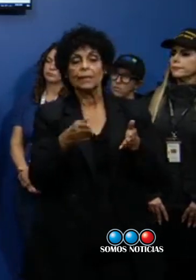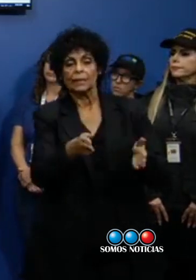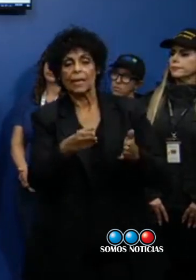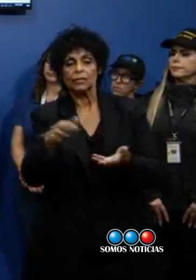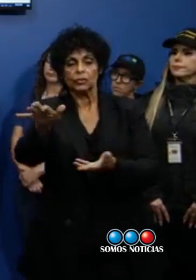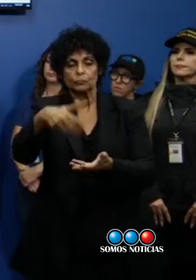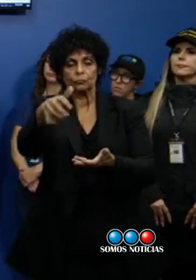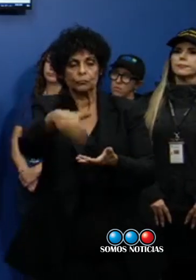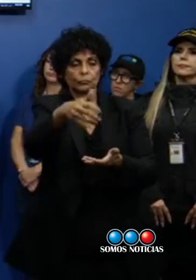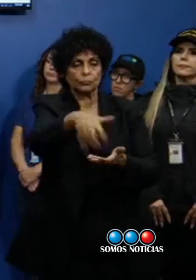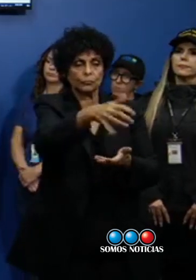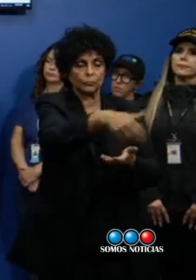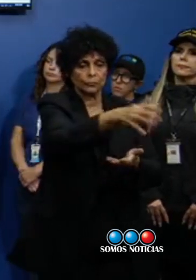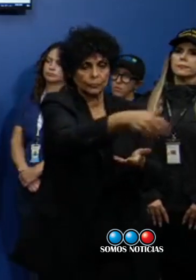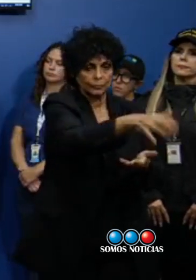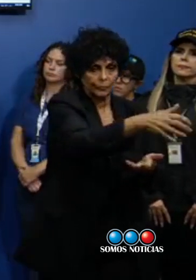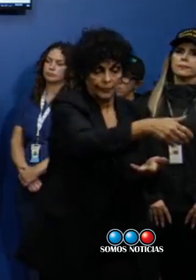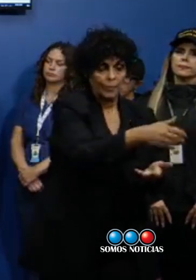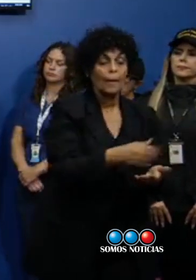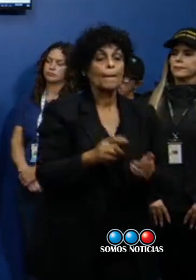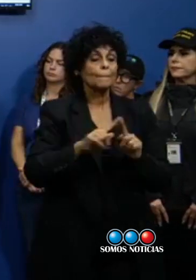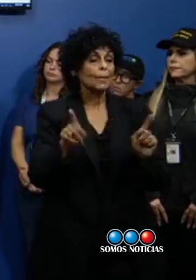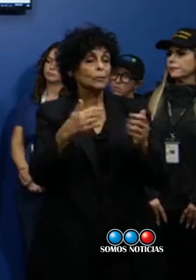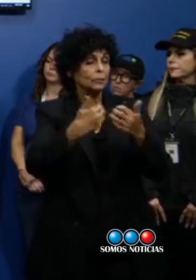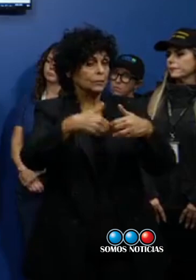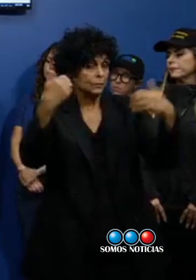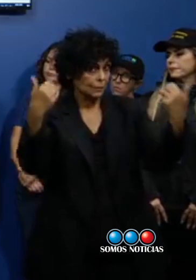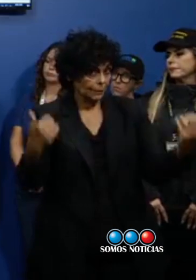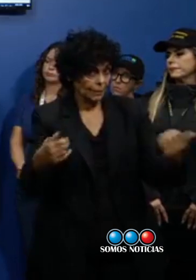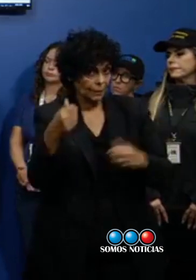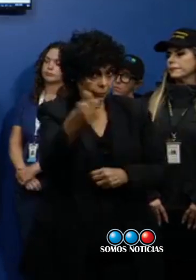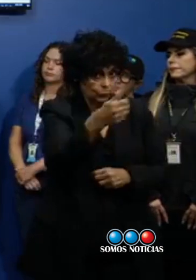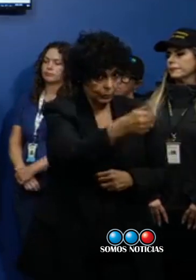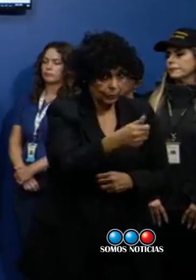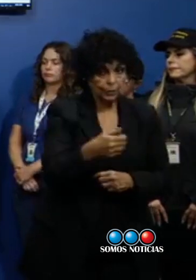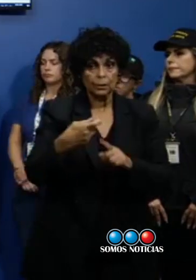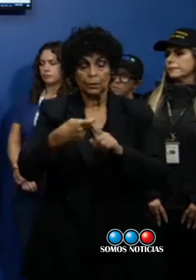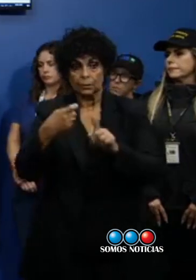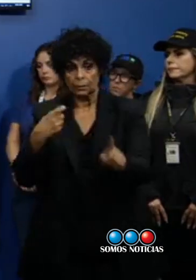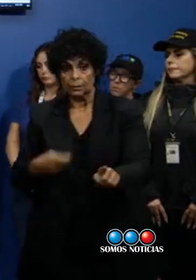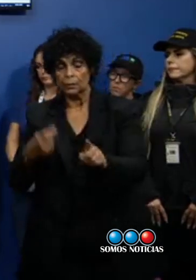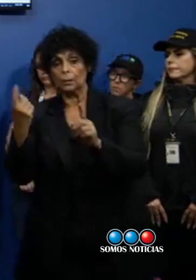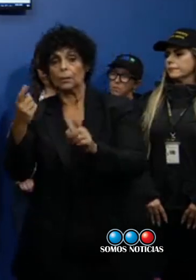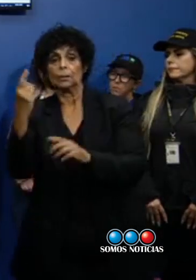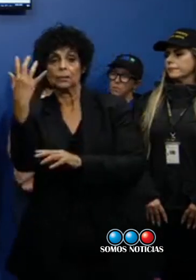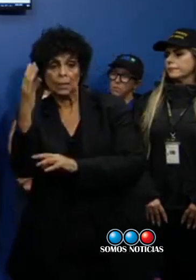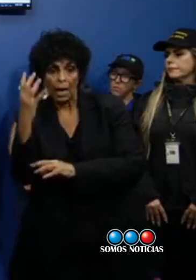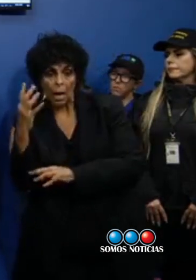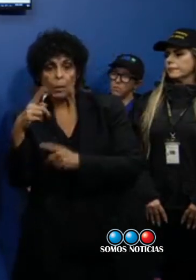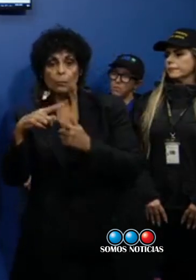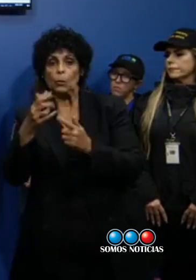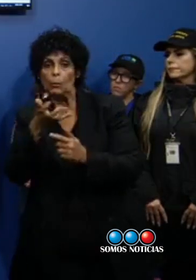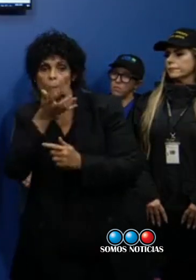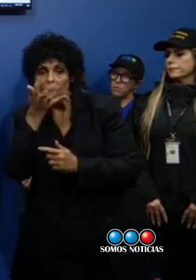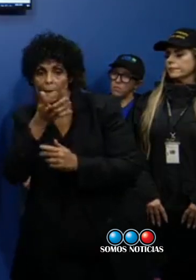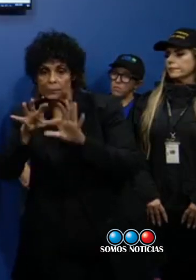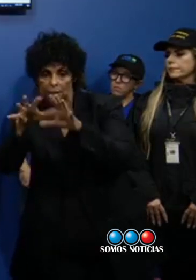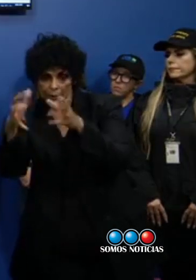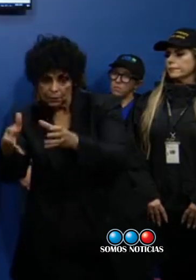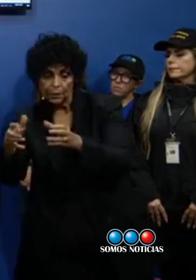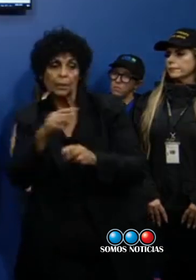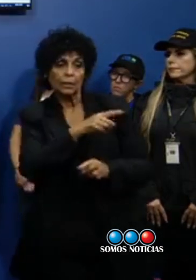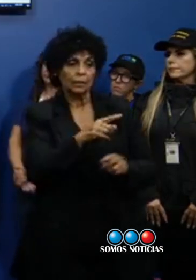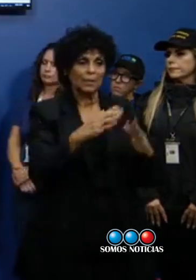construcción de la vegetación y colocarlos en la acera y en la calle los horarios regulares de recogido de basura